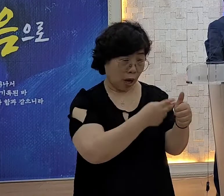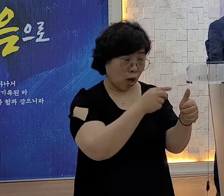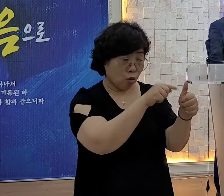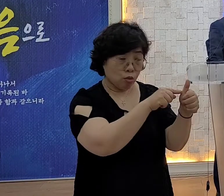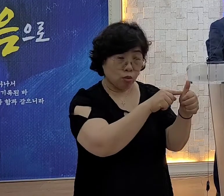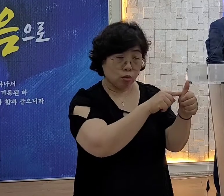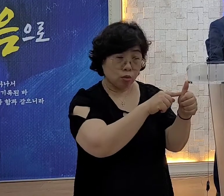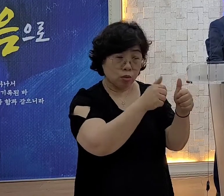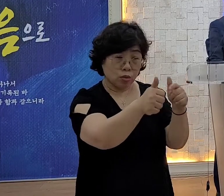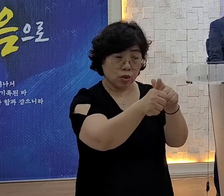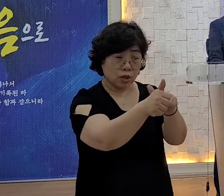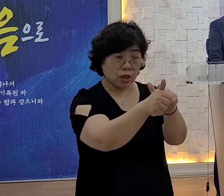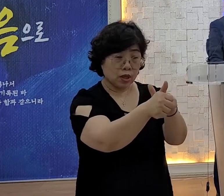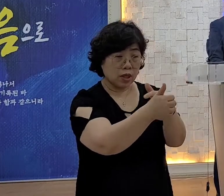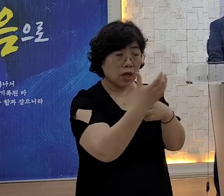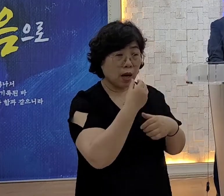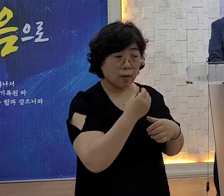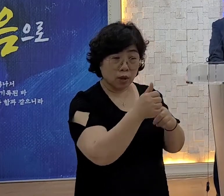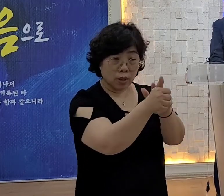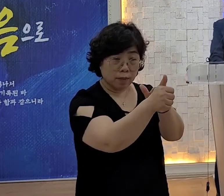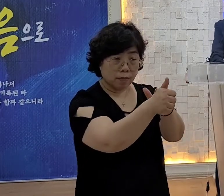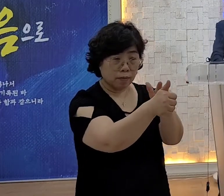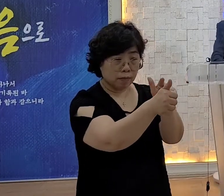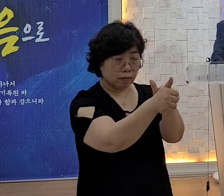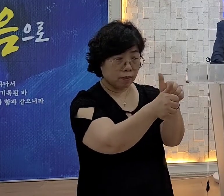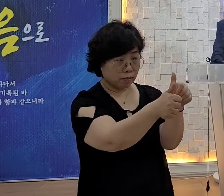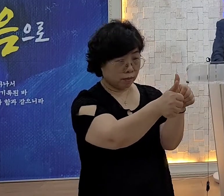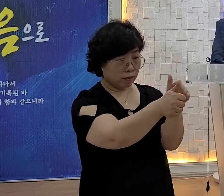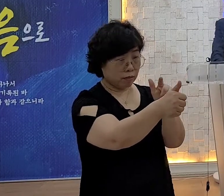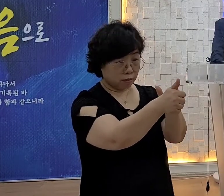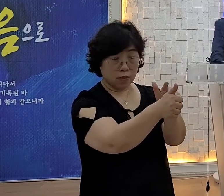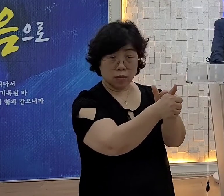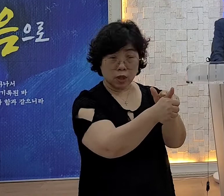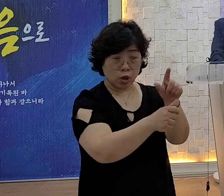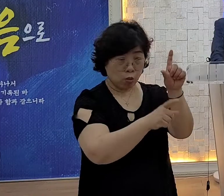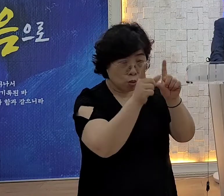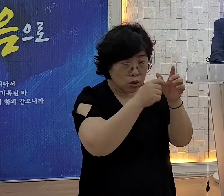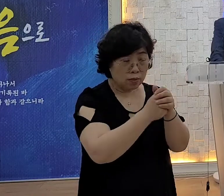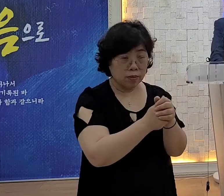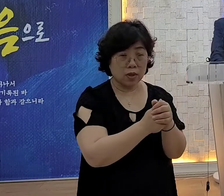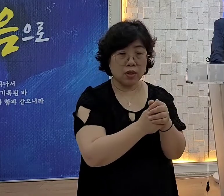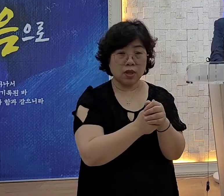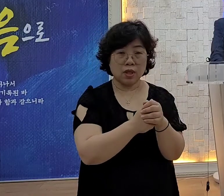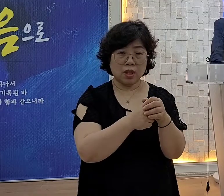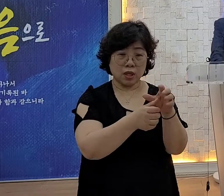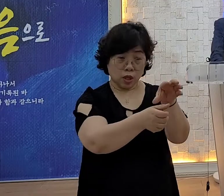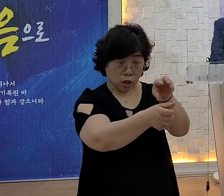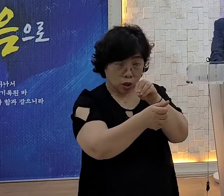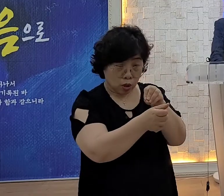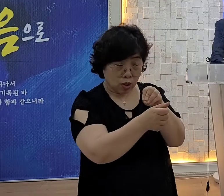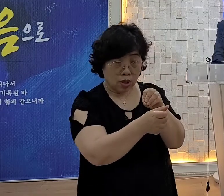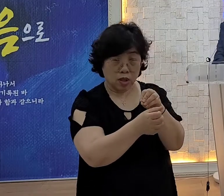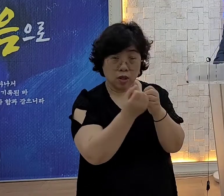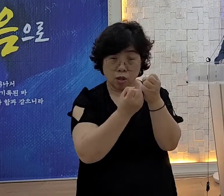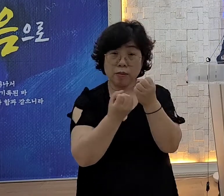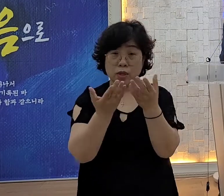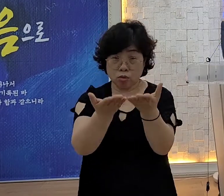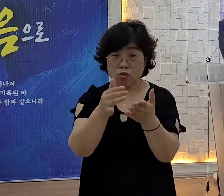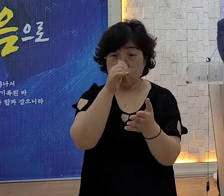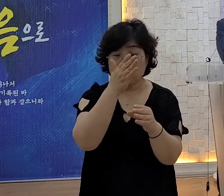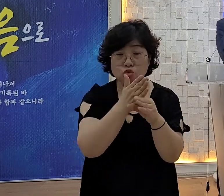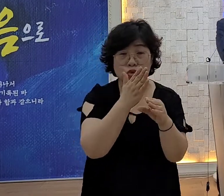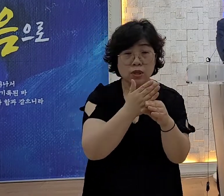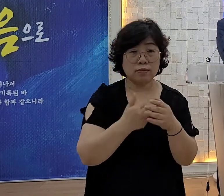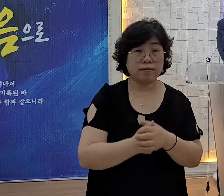하나님께서 아브라함에게 하신 그 말씀을 인용해서 그대로 지금 말씀하고 있다는 거예요. 우리는 여러분